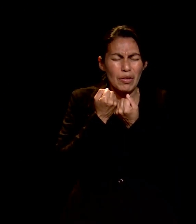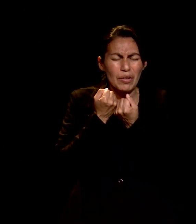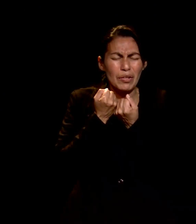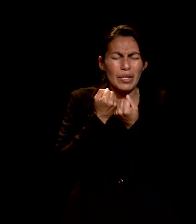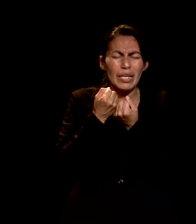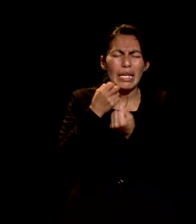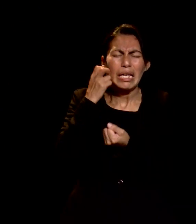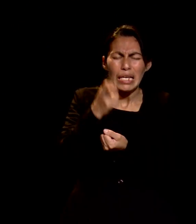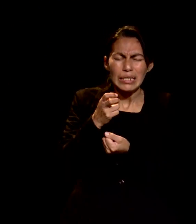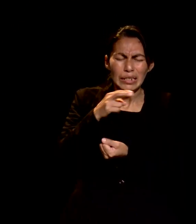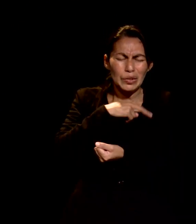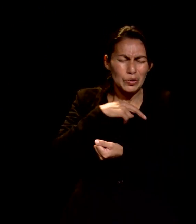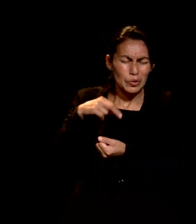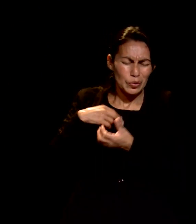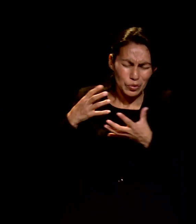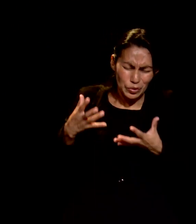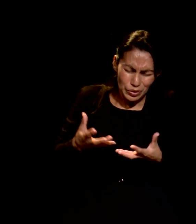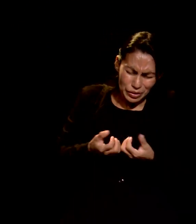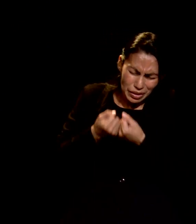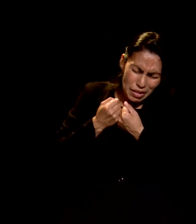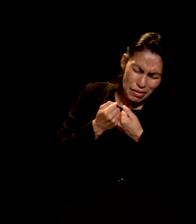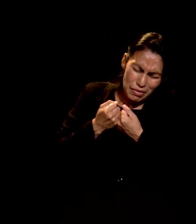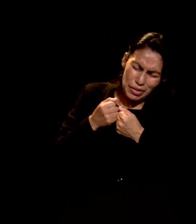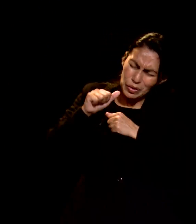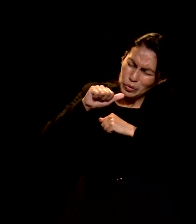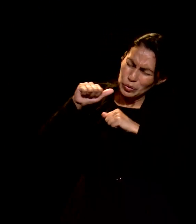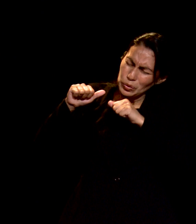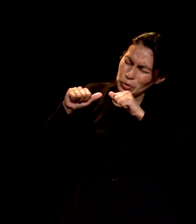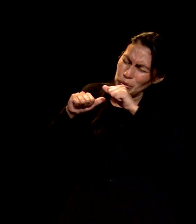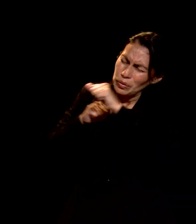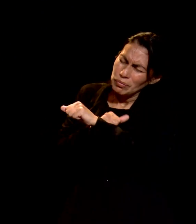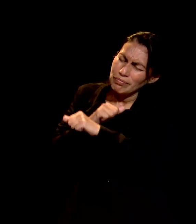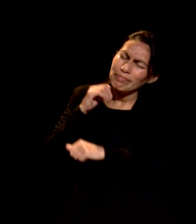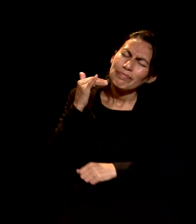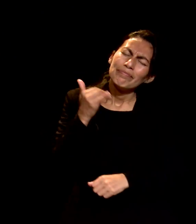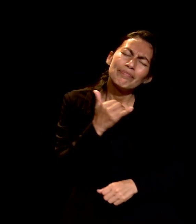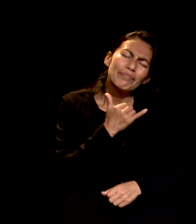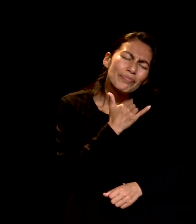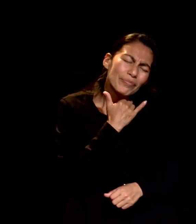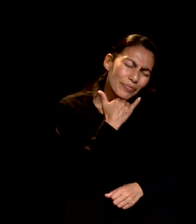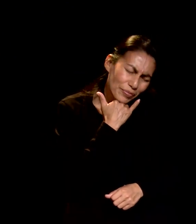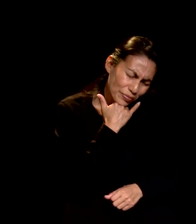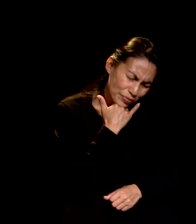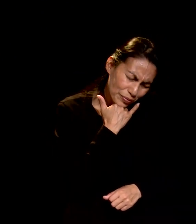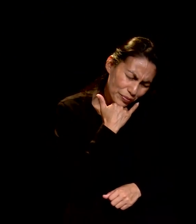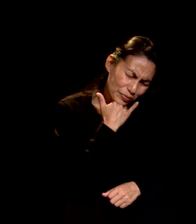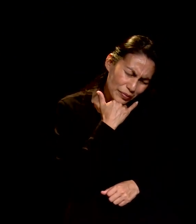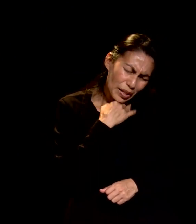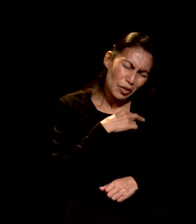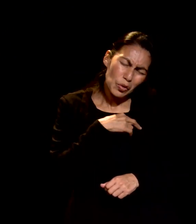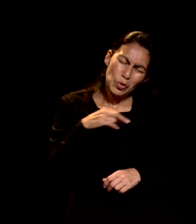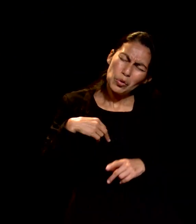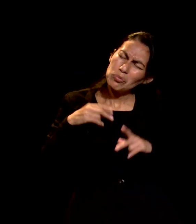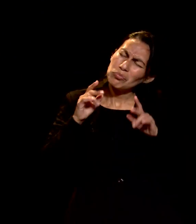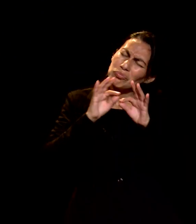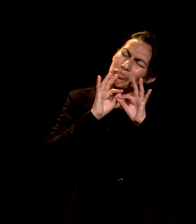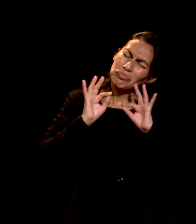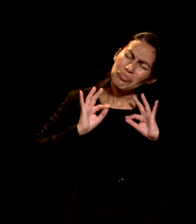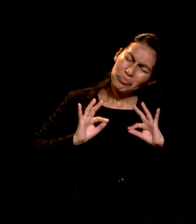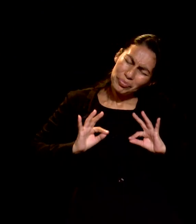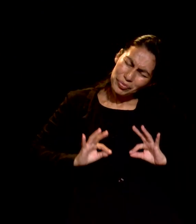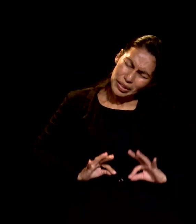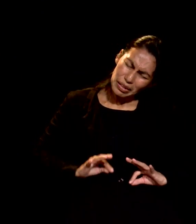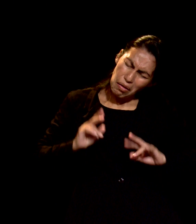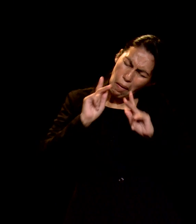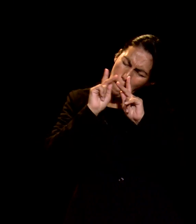necesidad más grande Que tenemos los seres humanos Es la de ser perdonados La de estar en paz Con nuestro